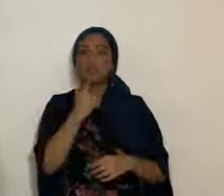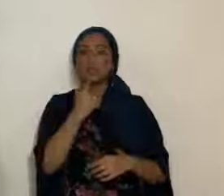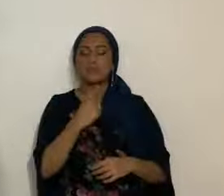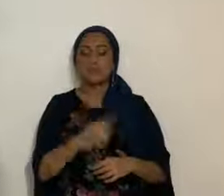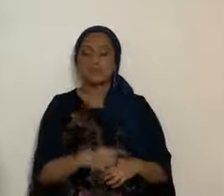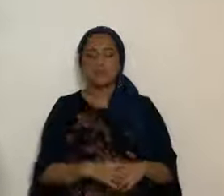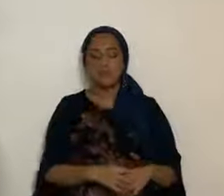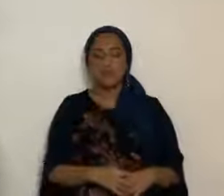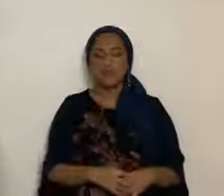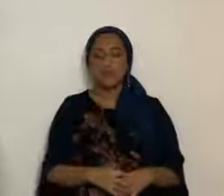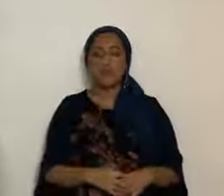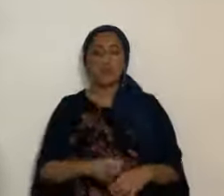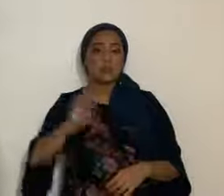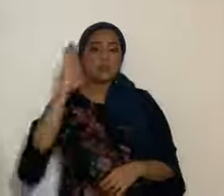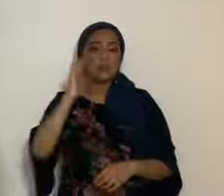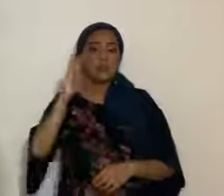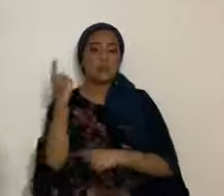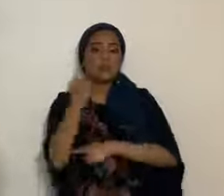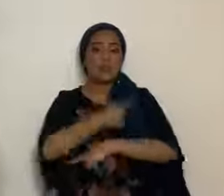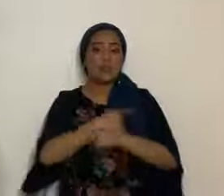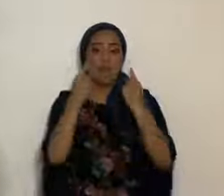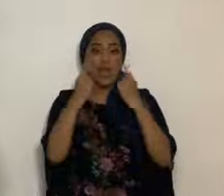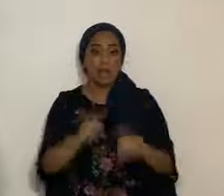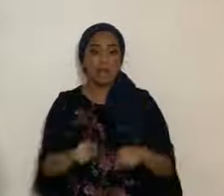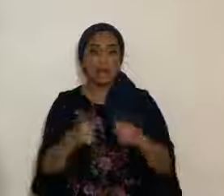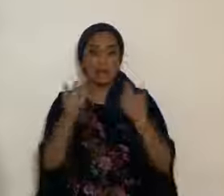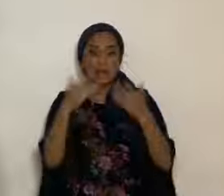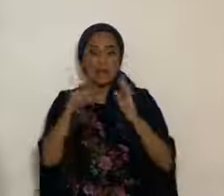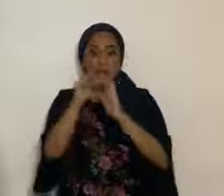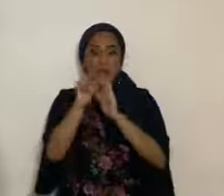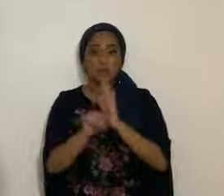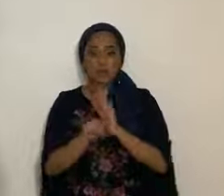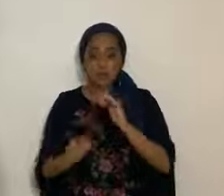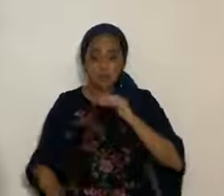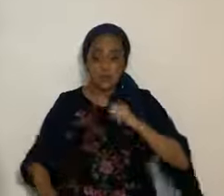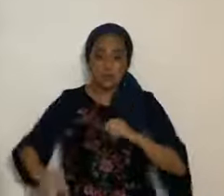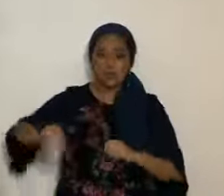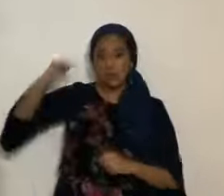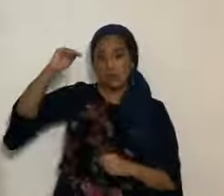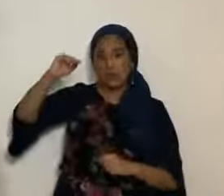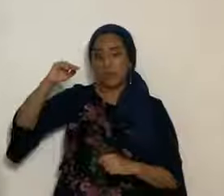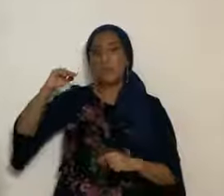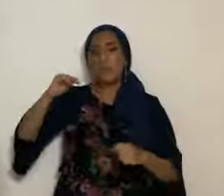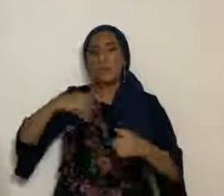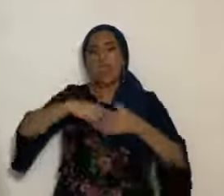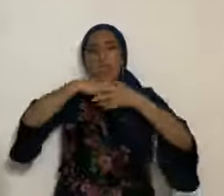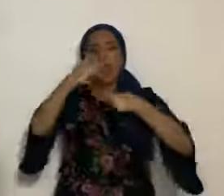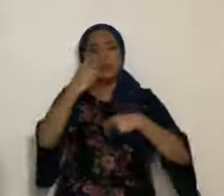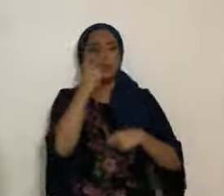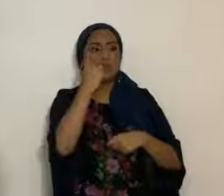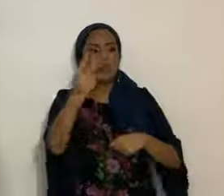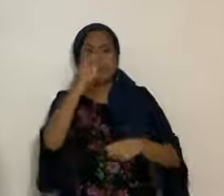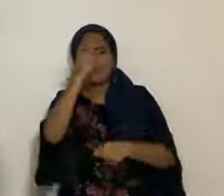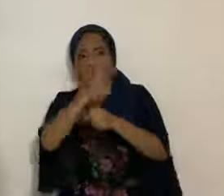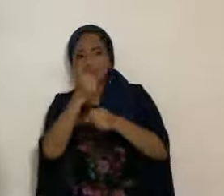manera: en aquellos días sucedió que, crecido ya Moisés, salió a sus hermanos y los vio en sus duras tareas, y observó